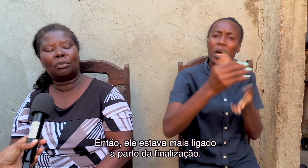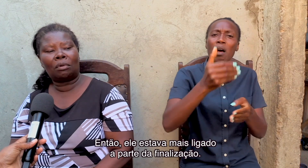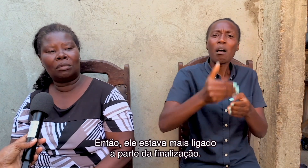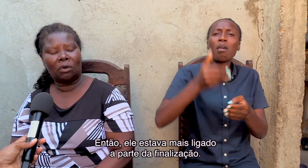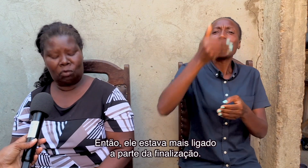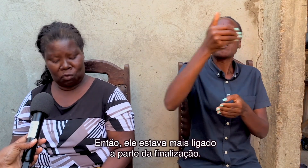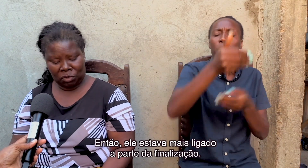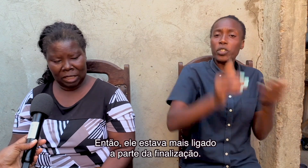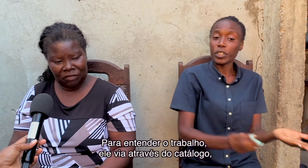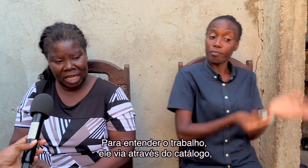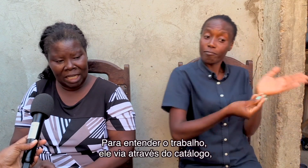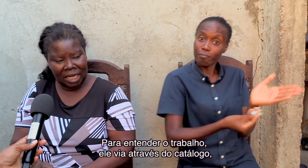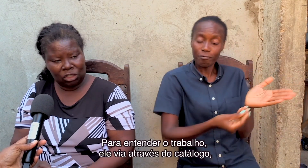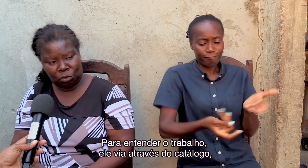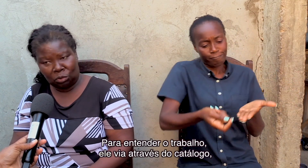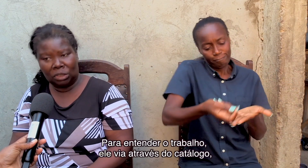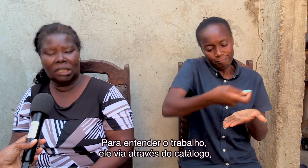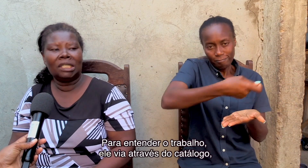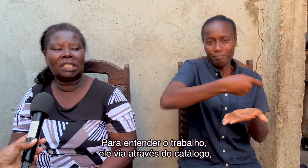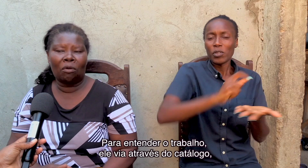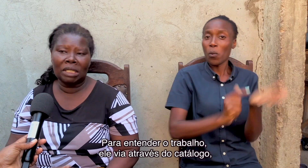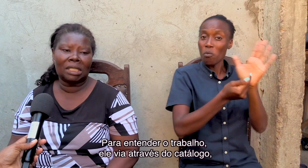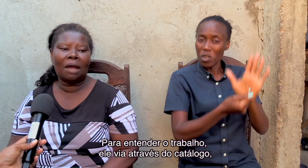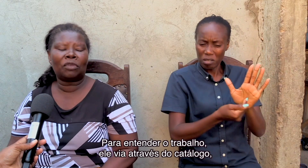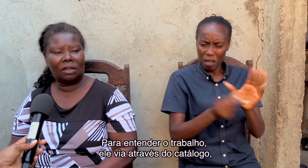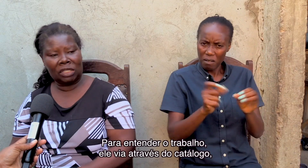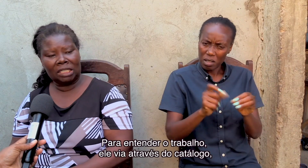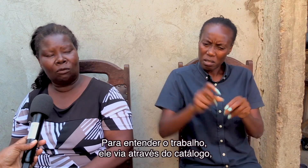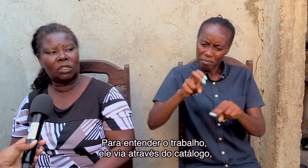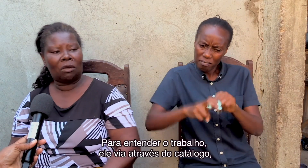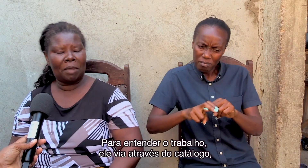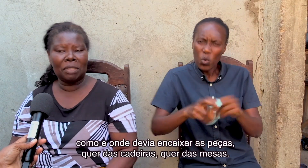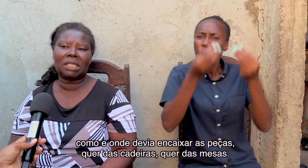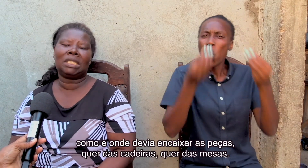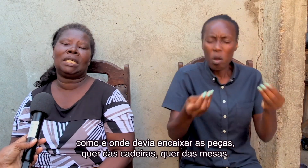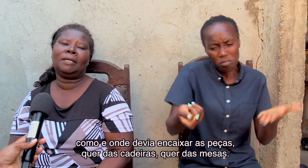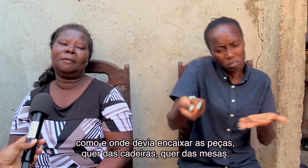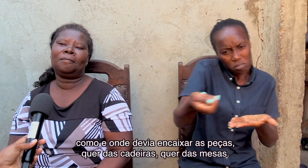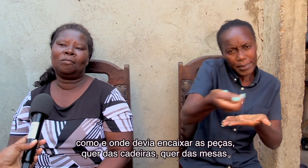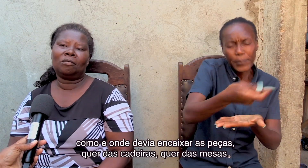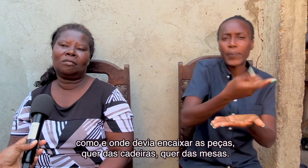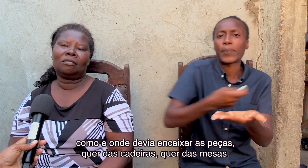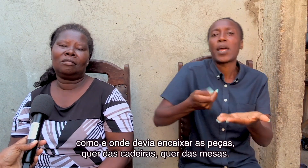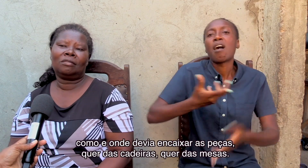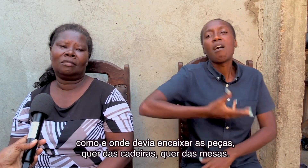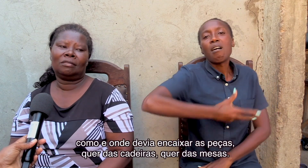da finalização. Para entender o trabalho, ele via através do catálogo como e onde devia encaixar as